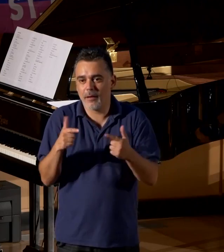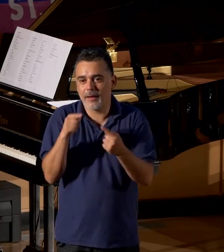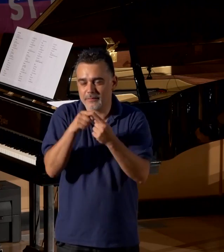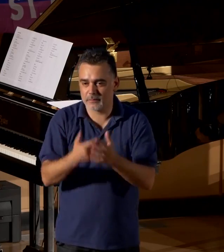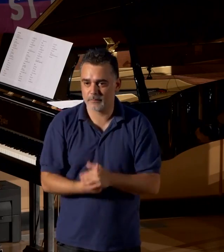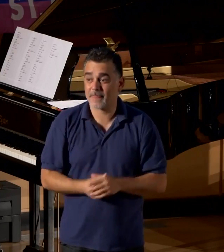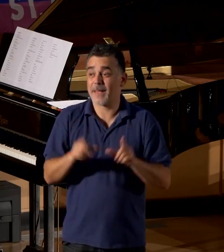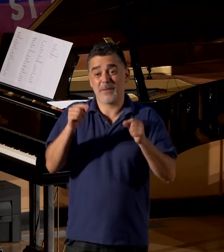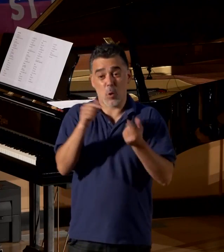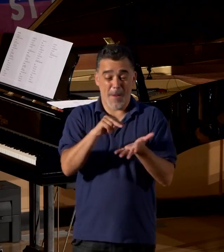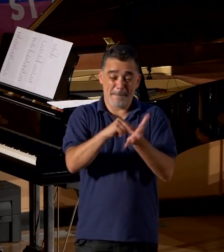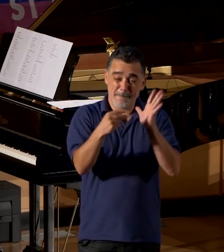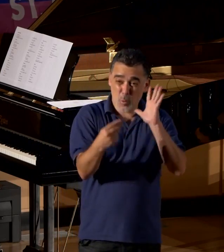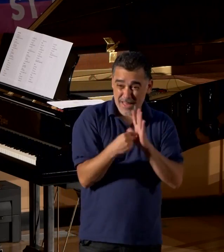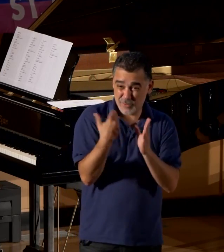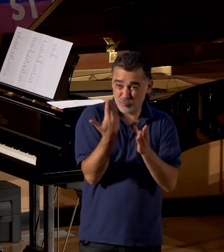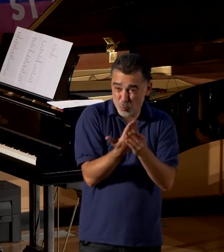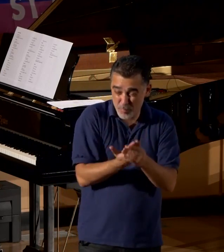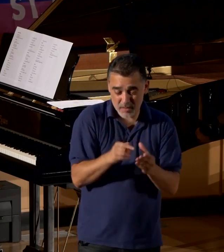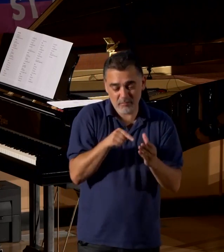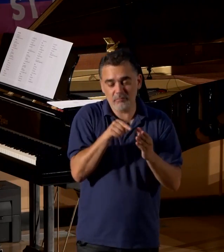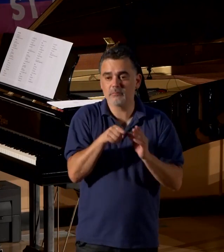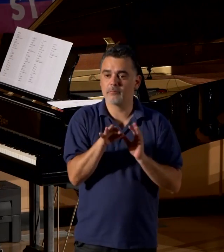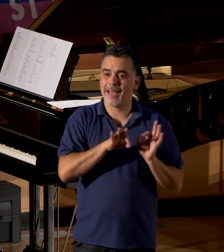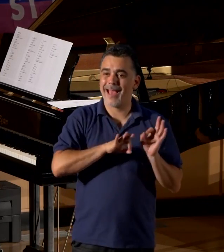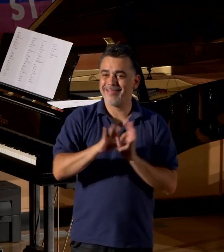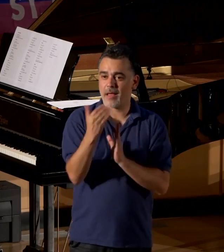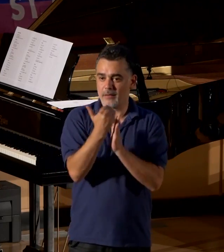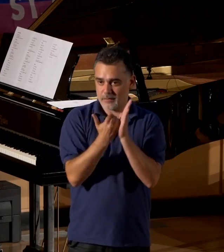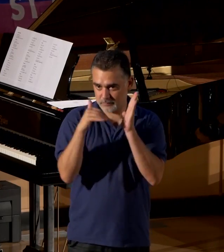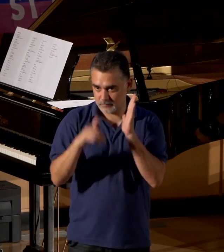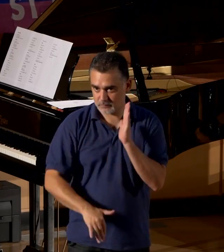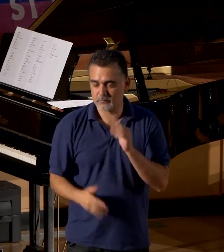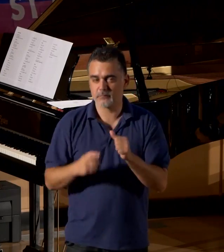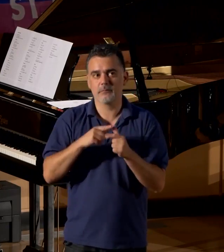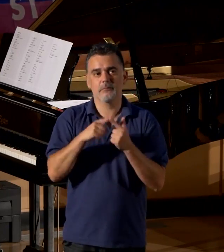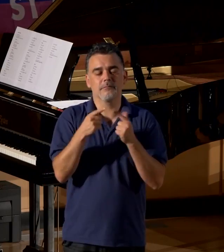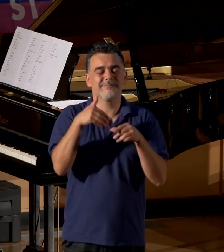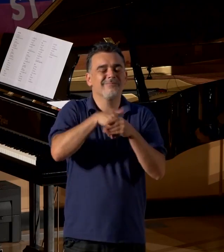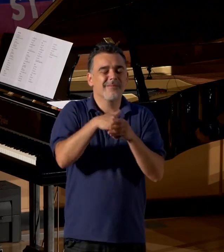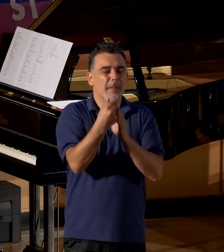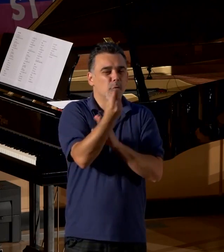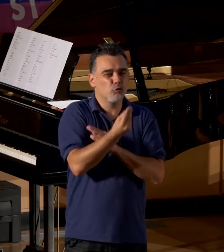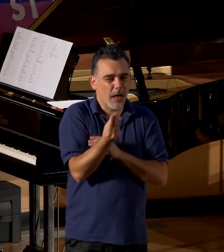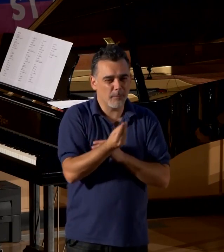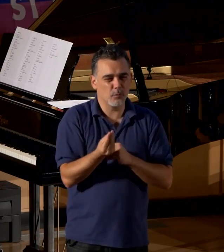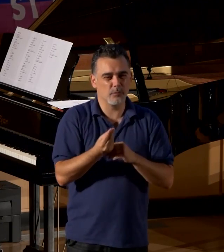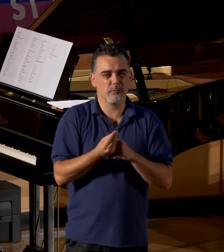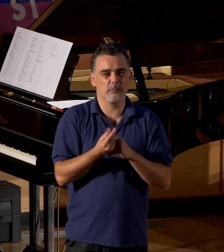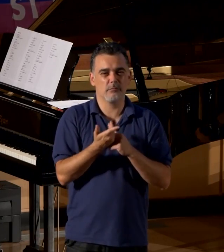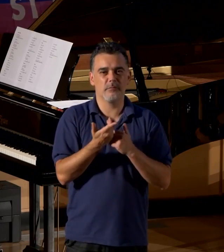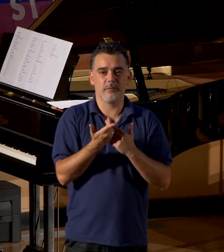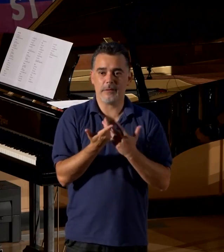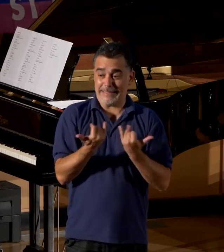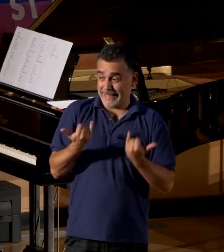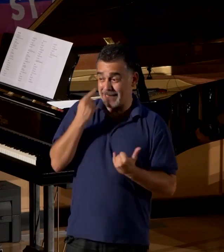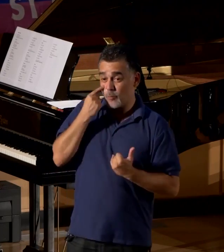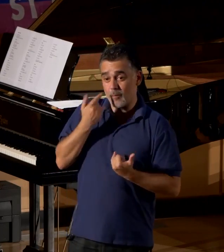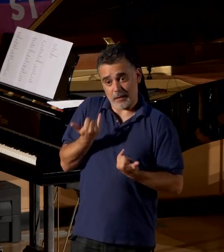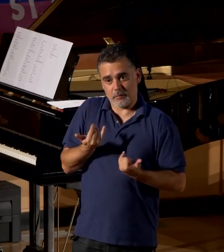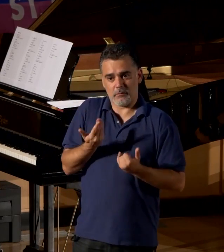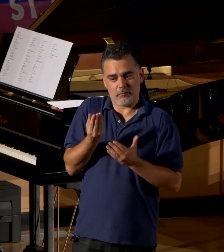Dokument, was Leitlinien vorgibt, was die Dinge beschreiben soll, was also einen Ist-Zustand